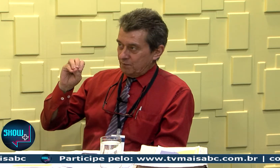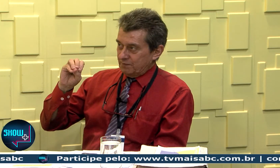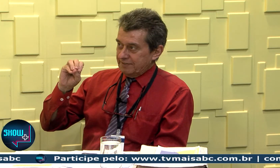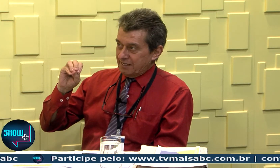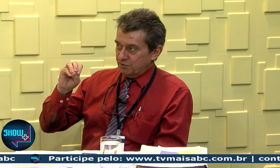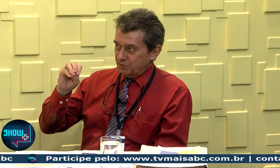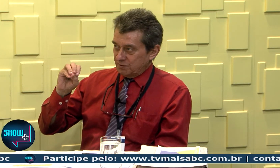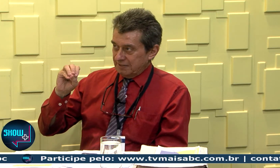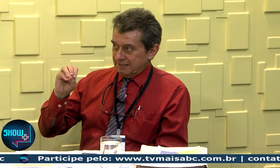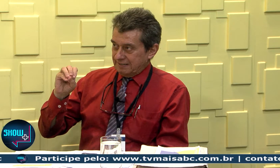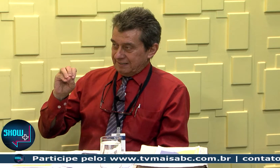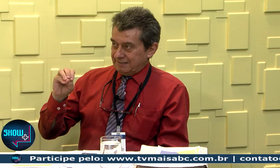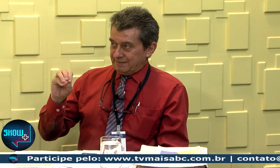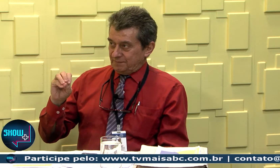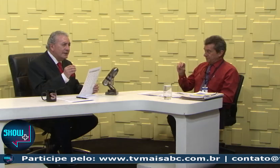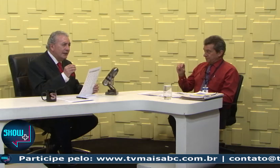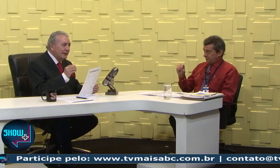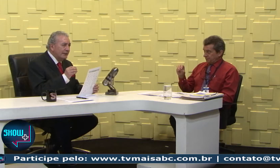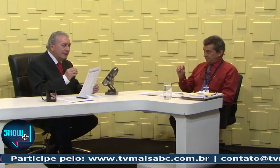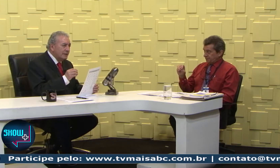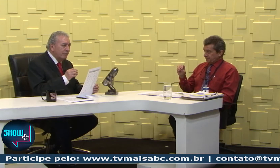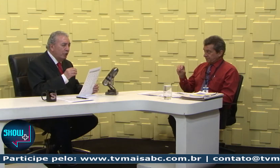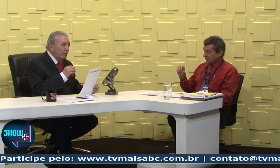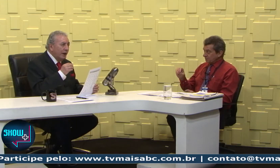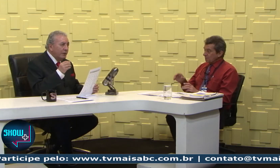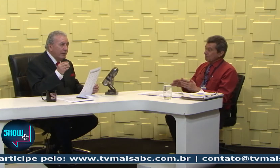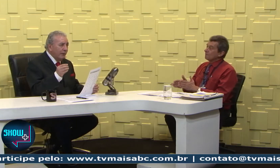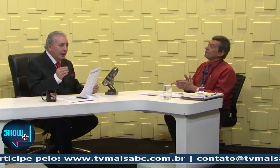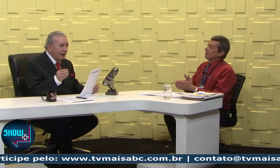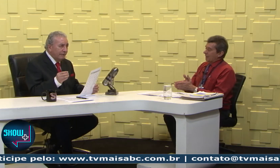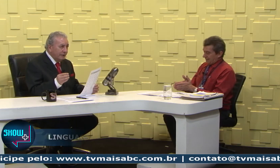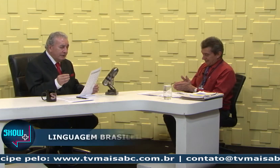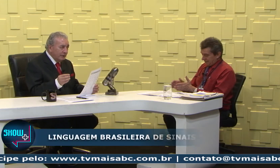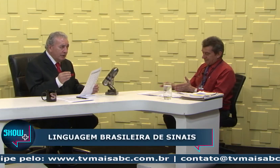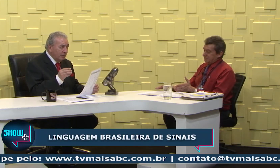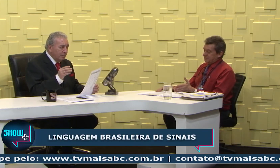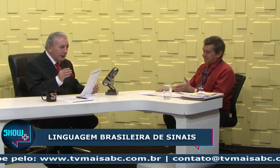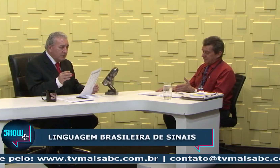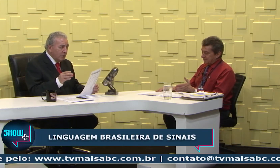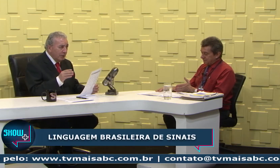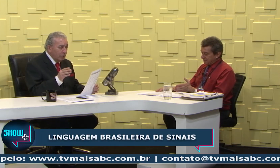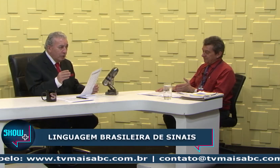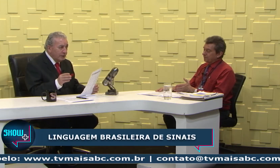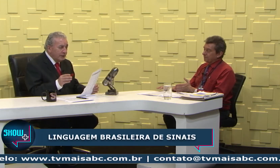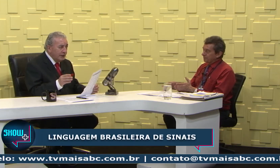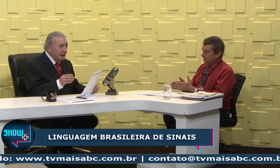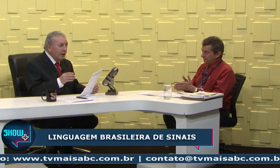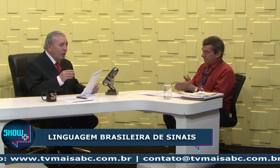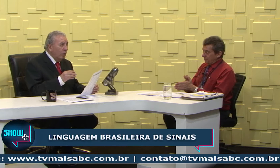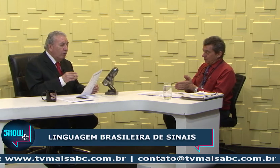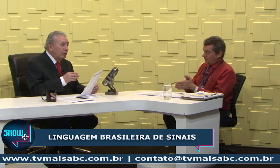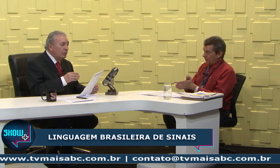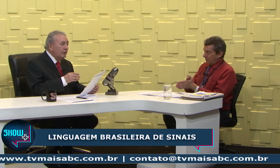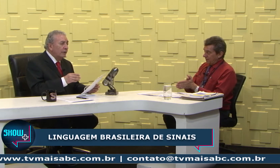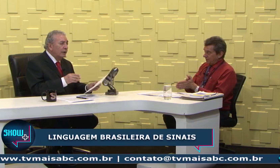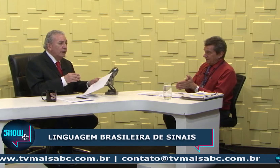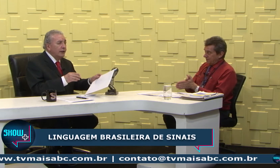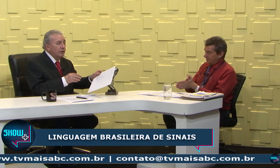que a gente tá essa diferença entre usar as letras e formar uma palavra é um faça uma coisa ou que nem nós